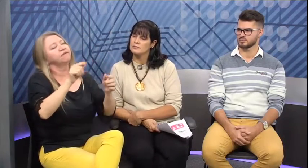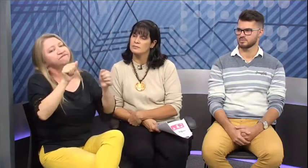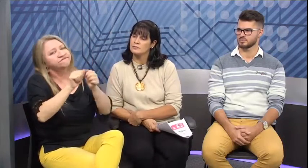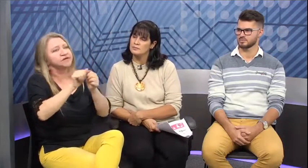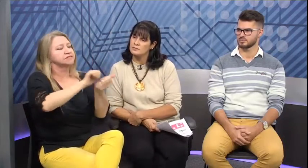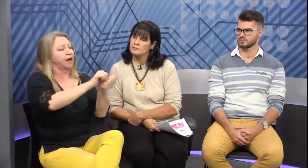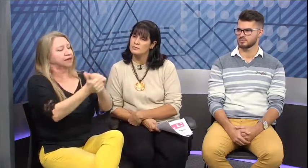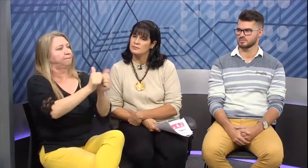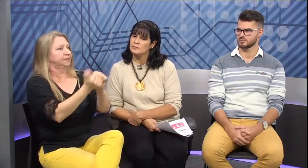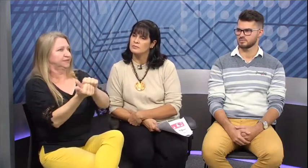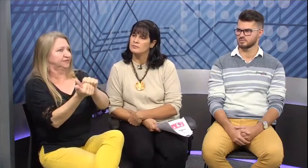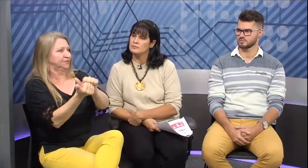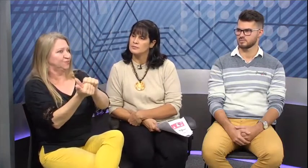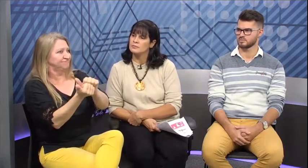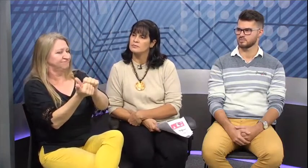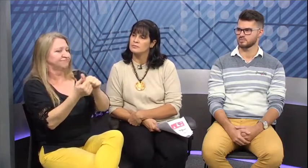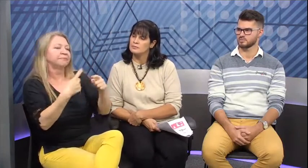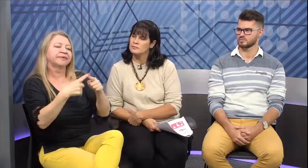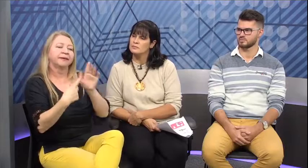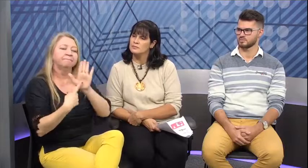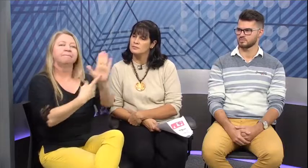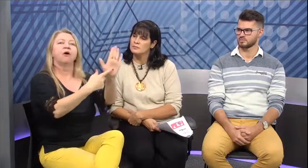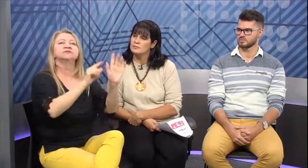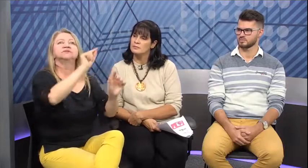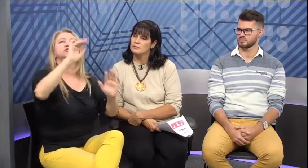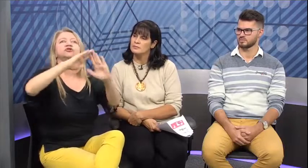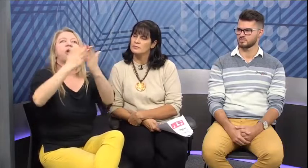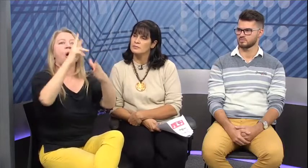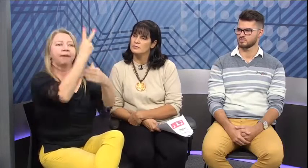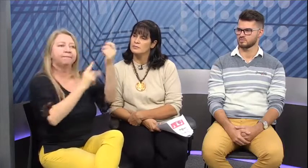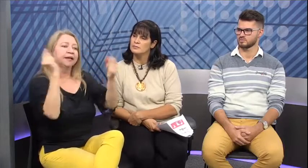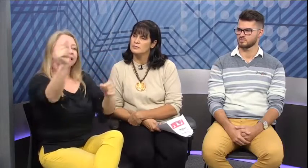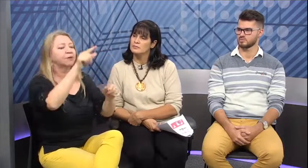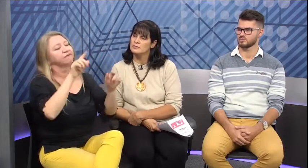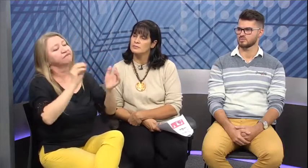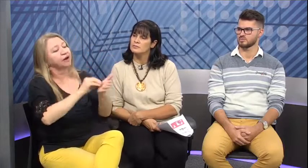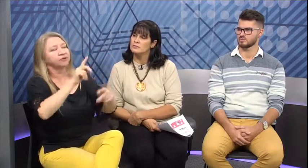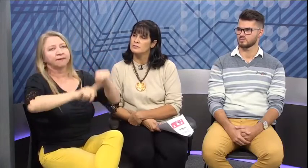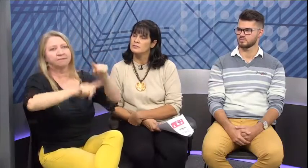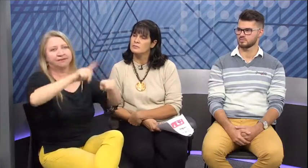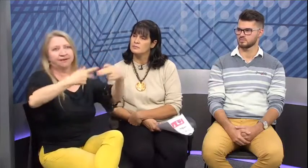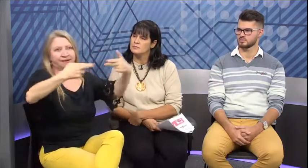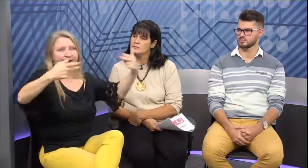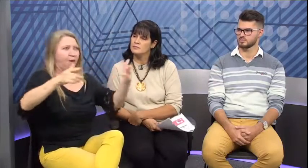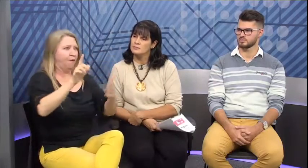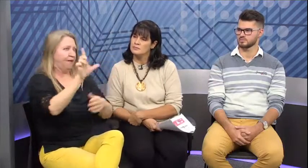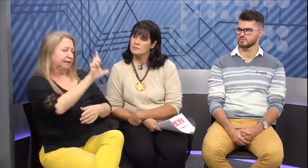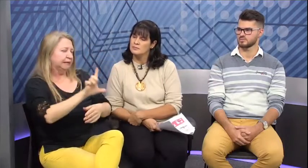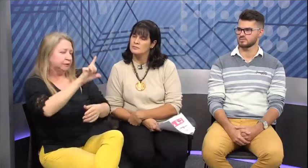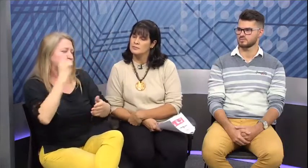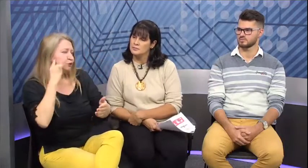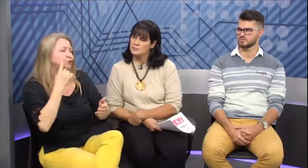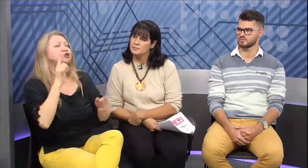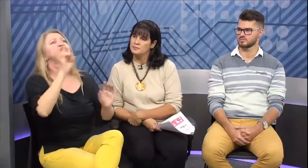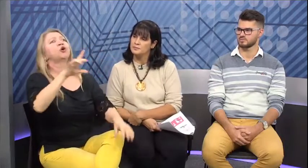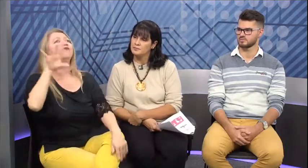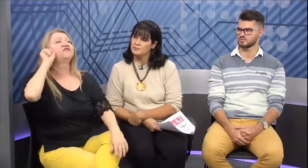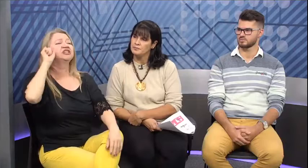Onde surdos estudando, né? Literatura, buscando realizar algumas adaptações com esses contos, materiais